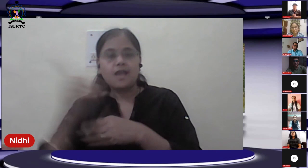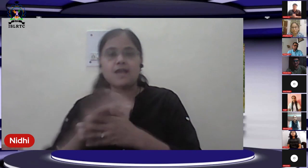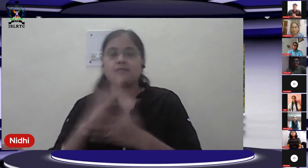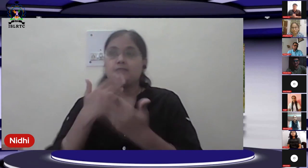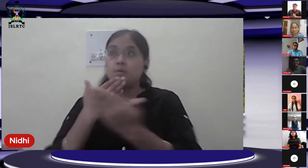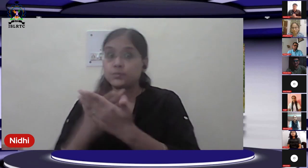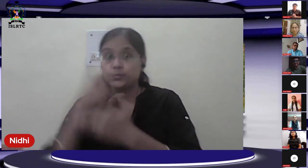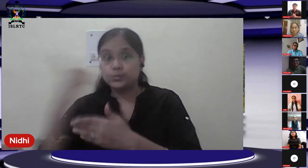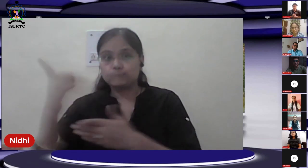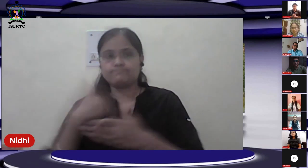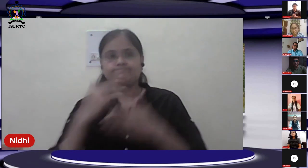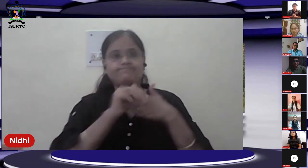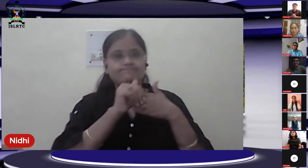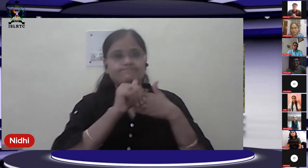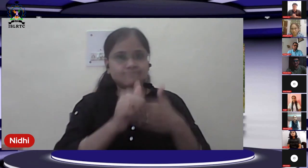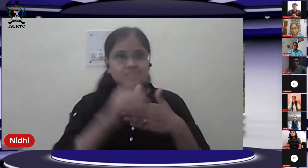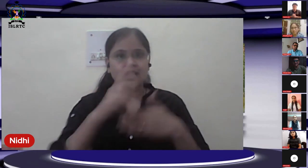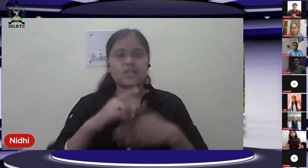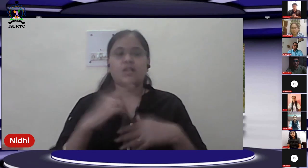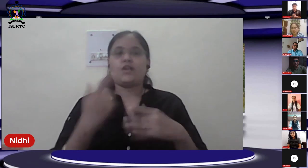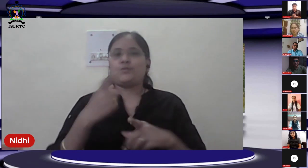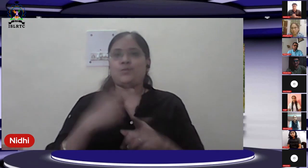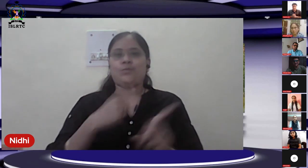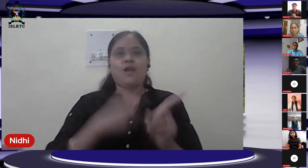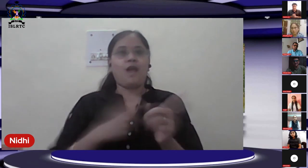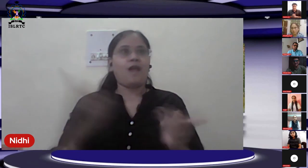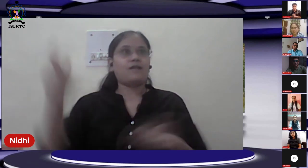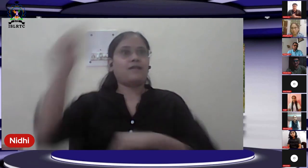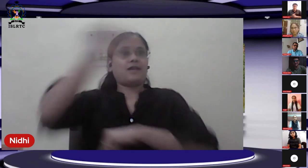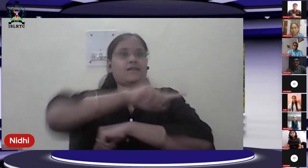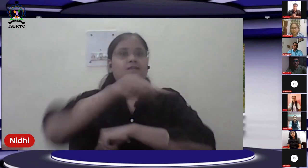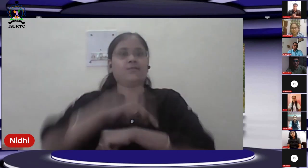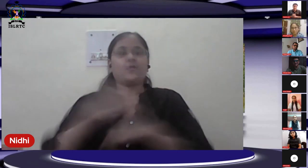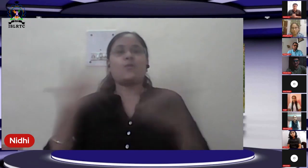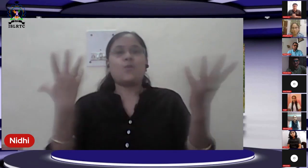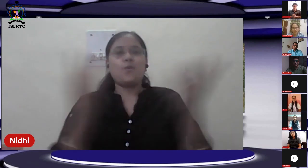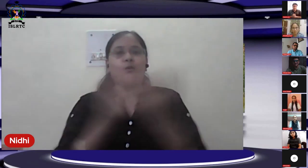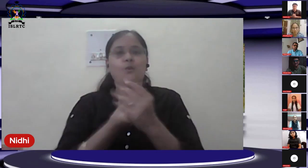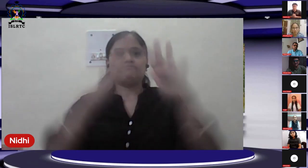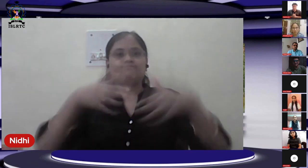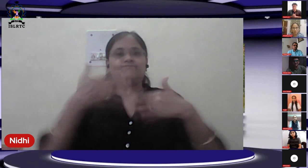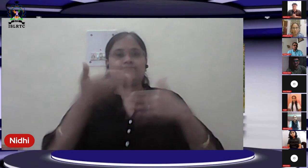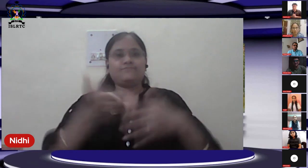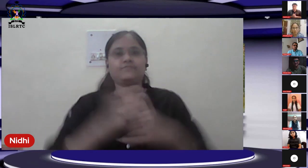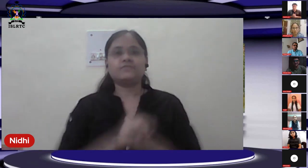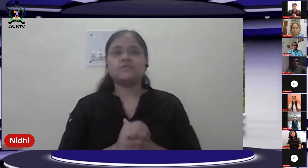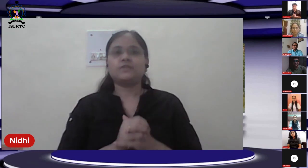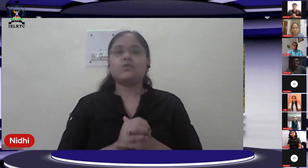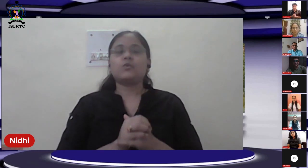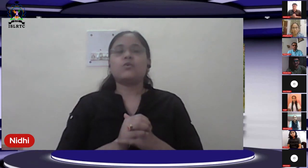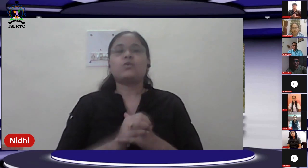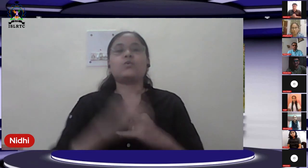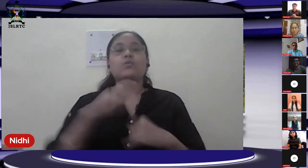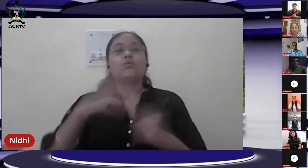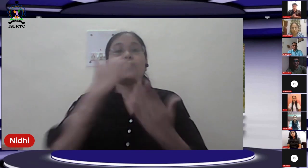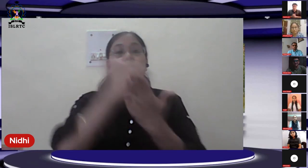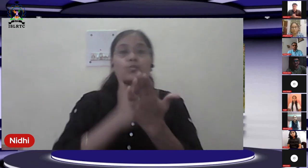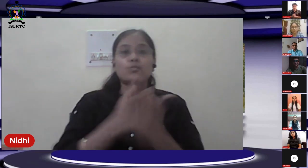इस योग दिवस पर एकत्रित हों। और इस कार्यक्रम में उपस्थित सभी सारे छात्र छात्राएं और